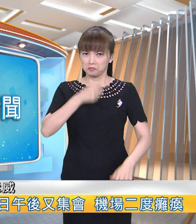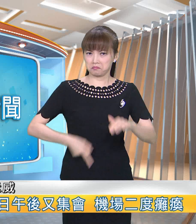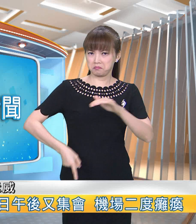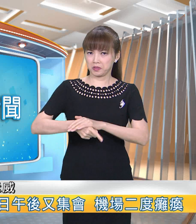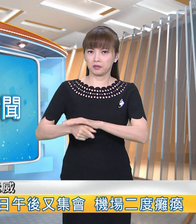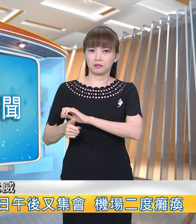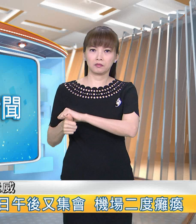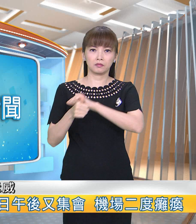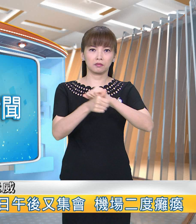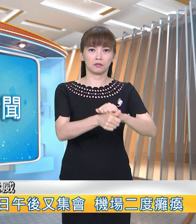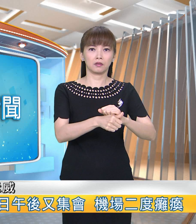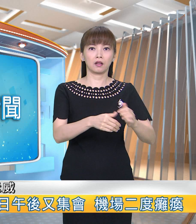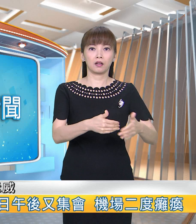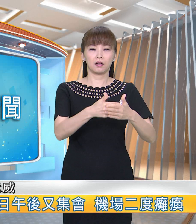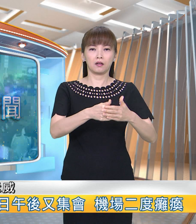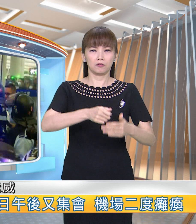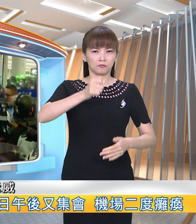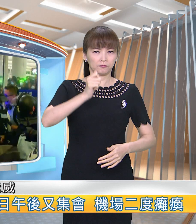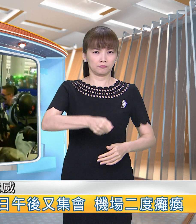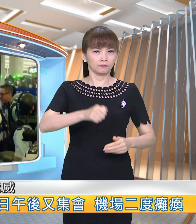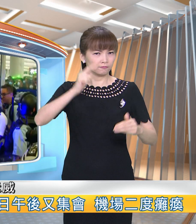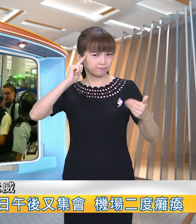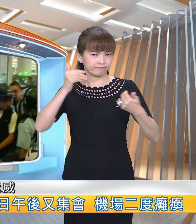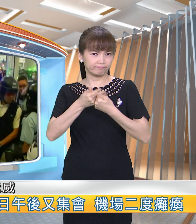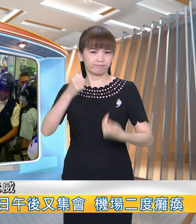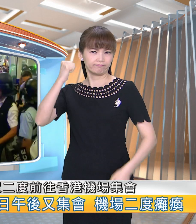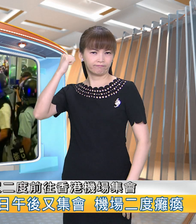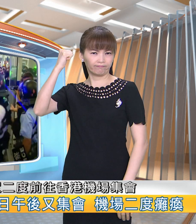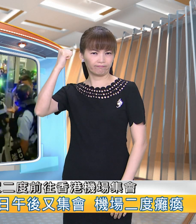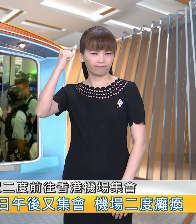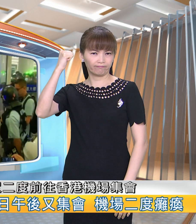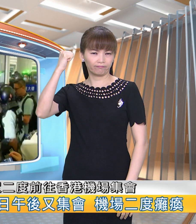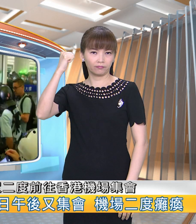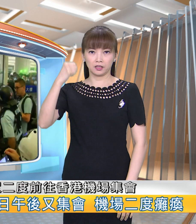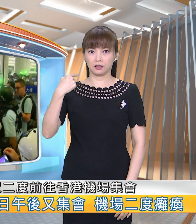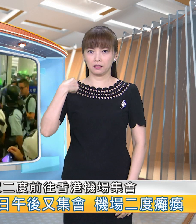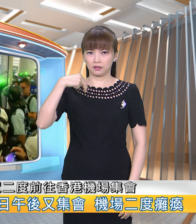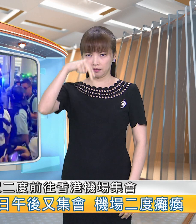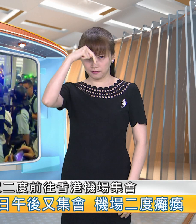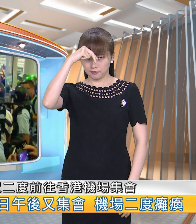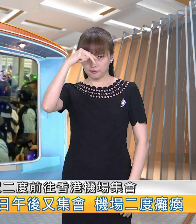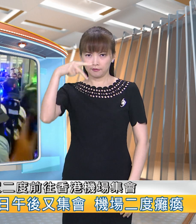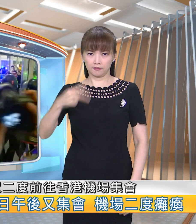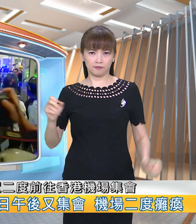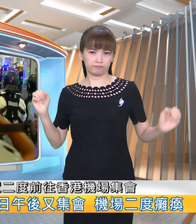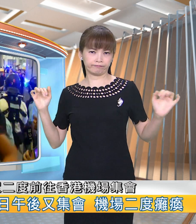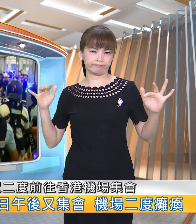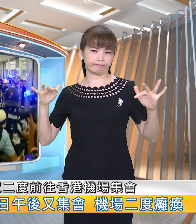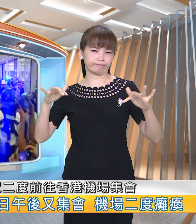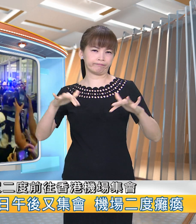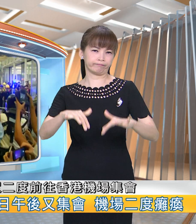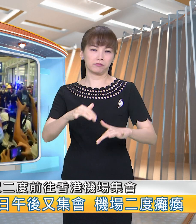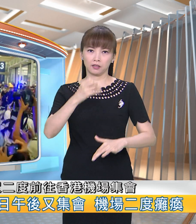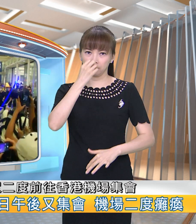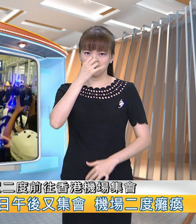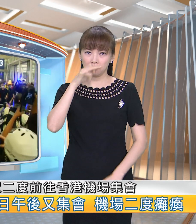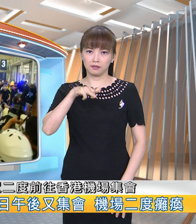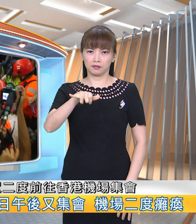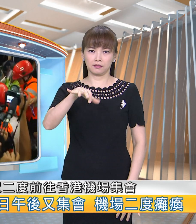香港反送中示威，昨天下午群众是二度前往香港机场集会，抗